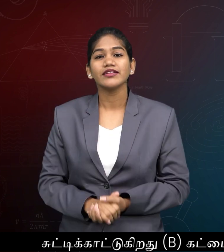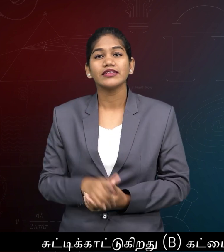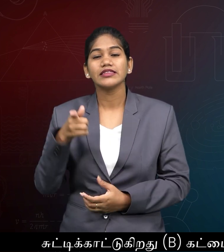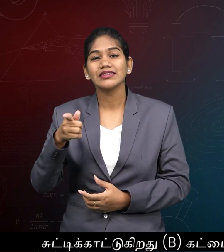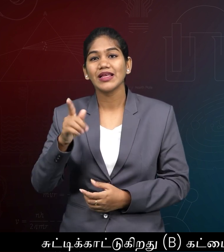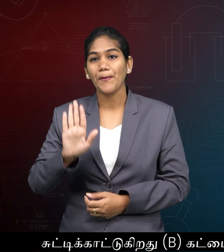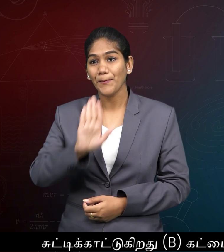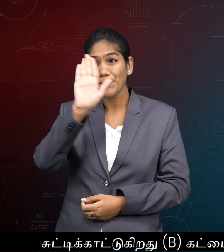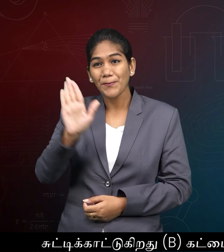திசையை அளிக்கிறது.